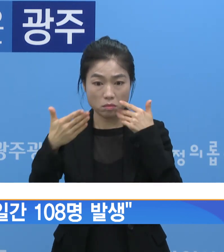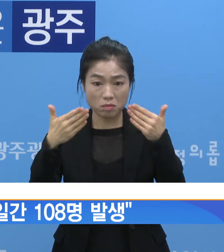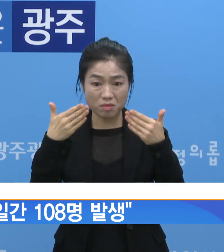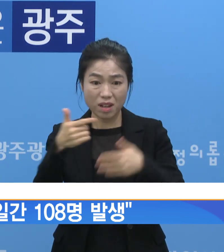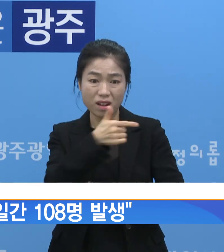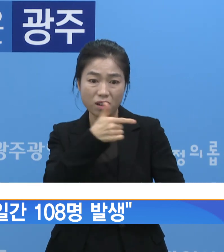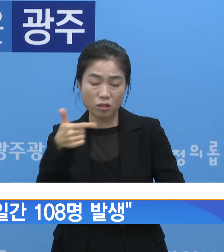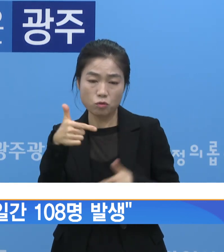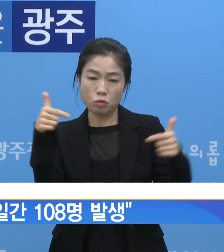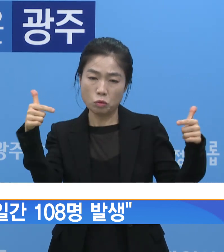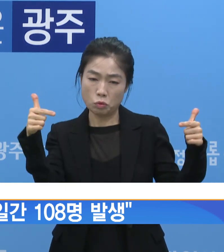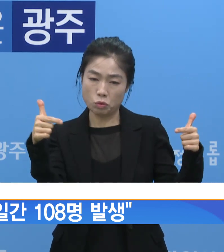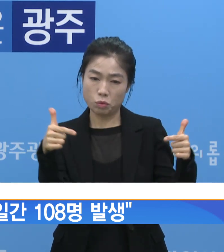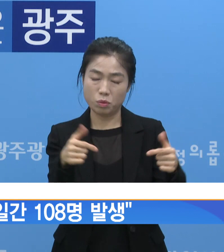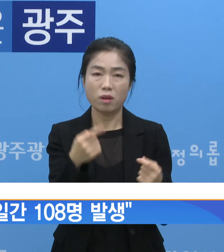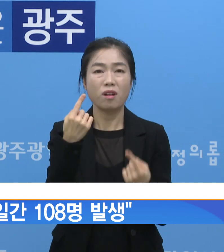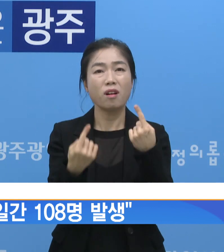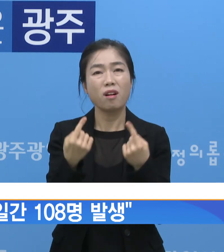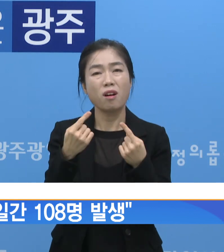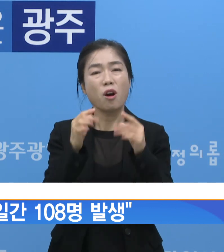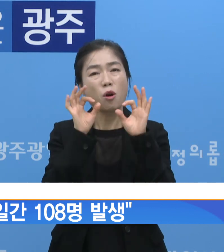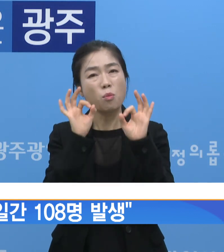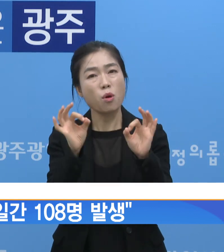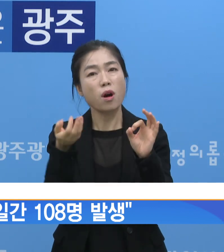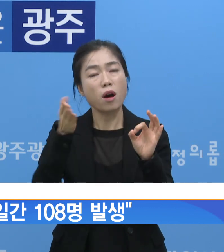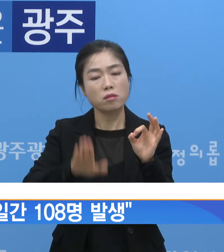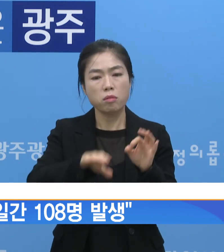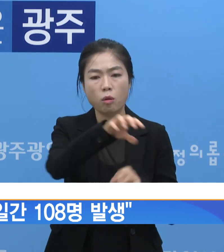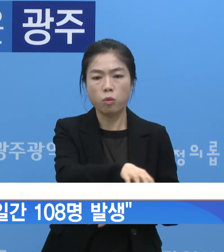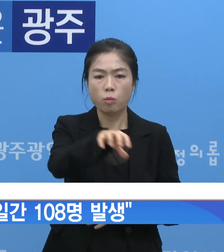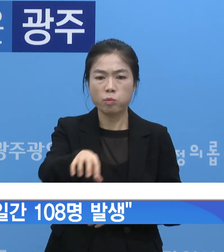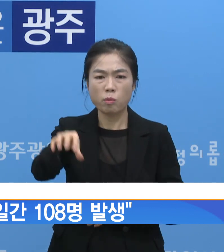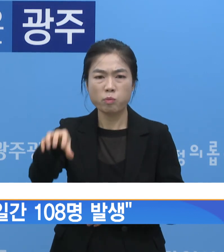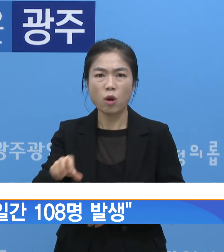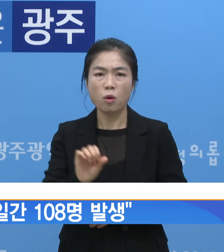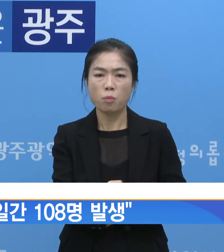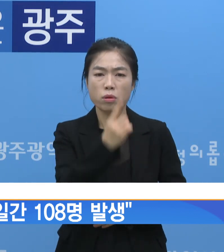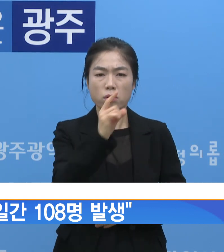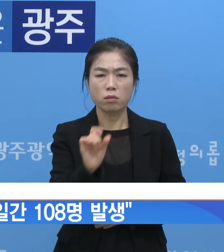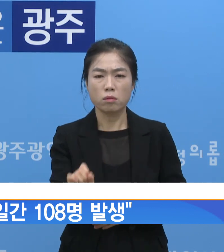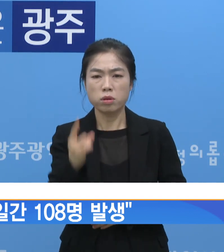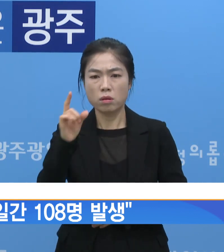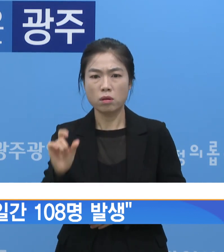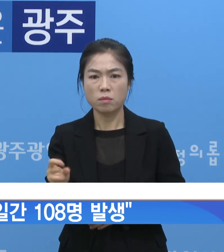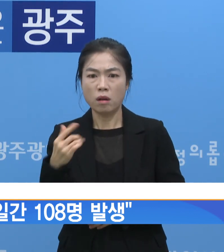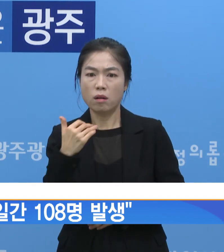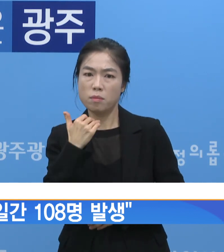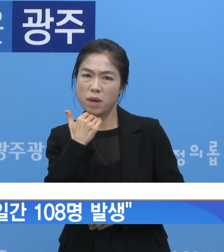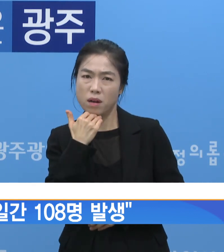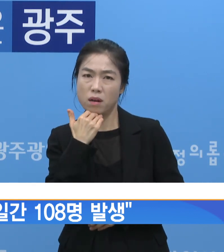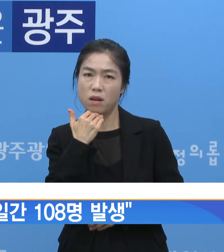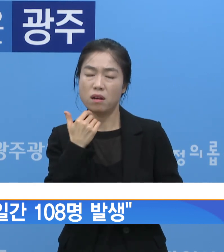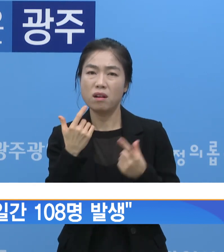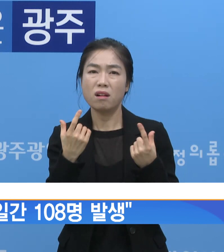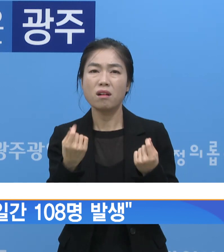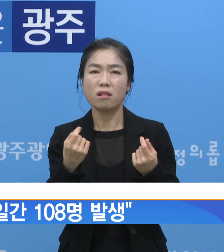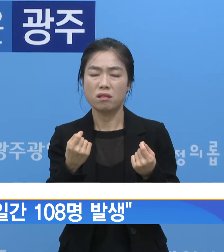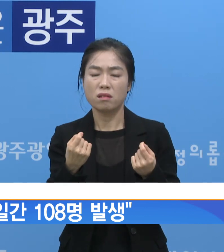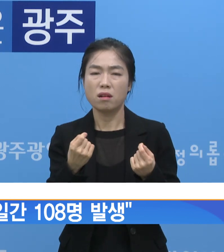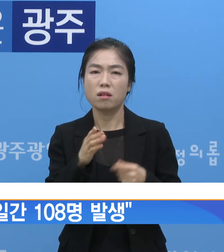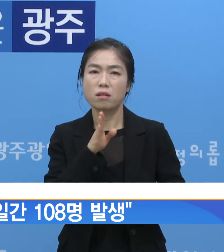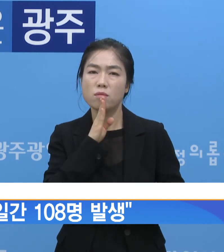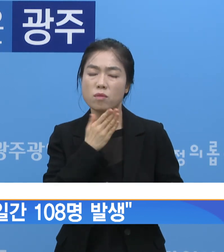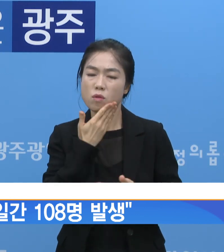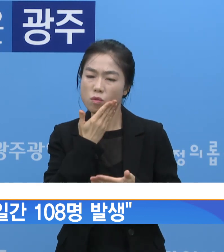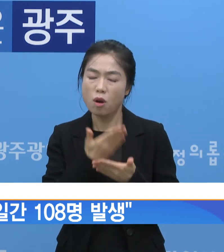불은 잡힌 것처럼 보이지만 이곳저곳에서 잔불들이 바람 불기만 기다리고 있는